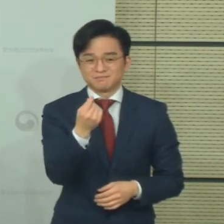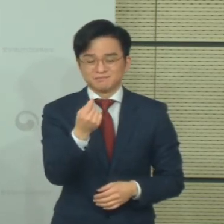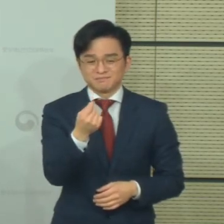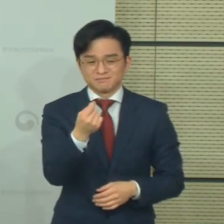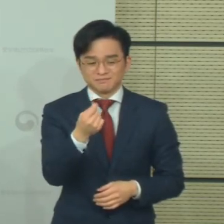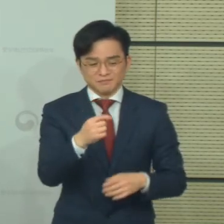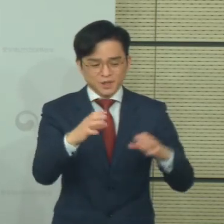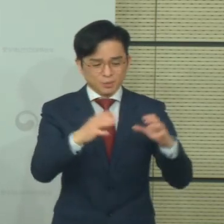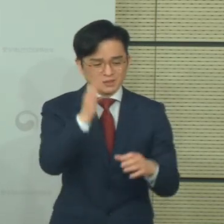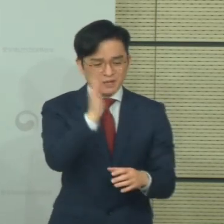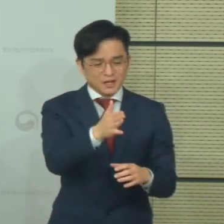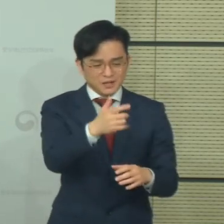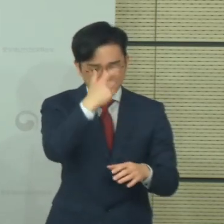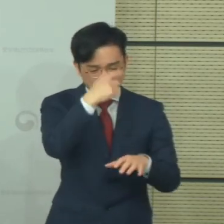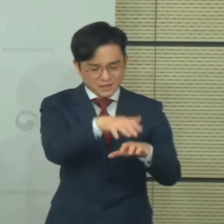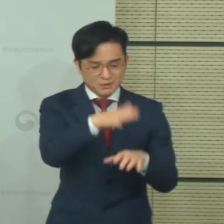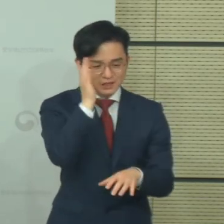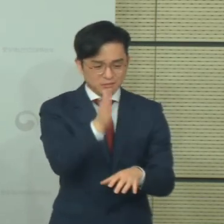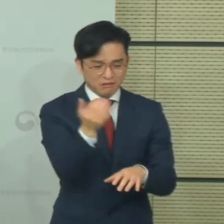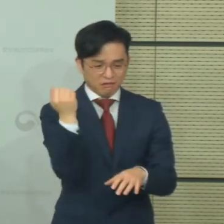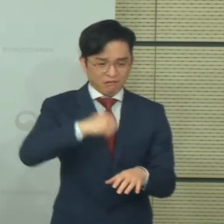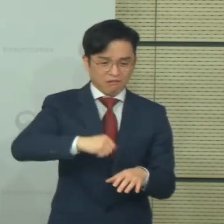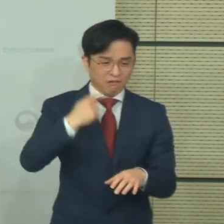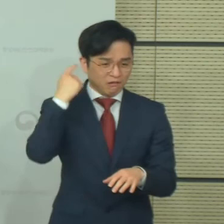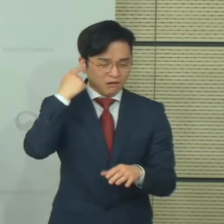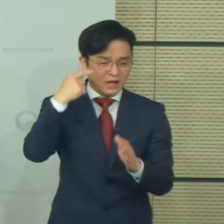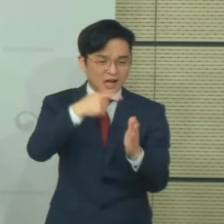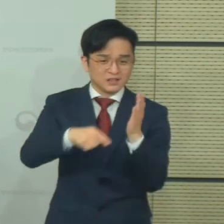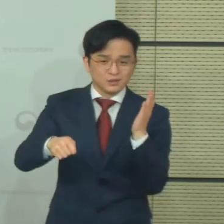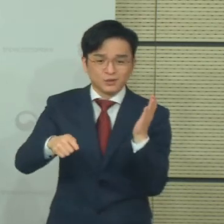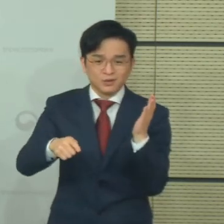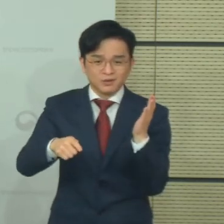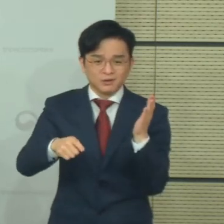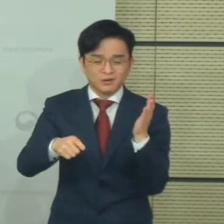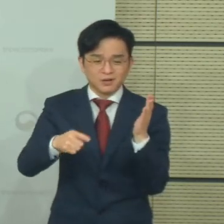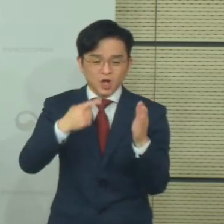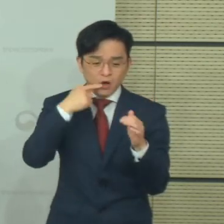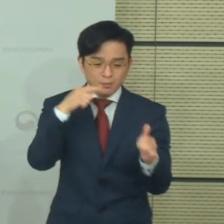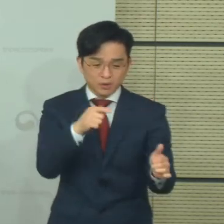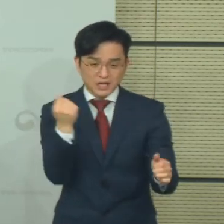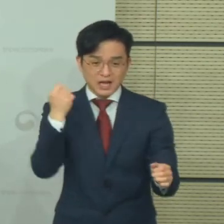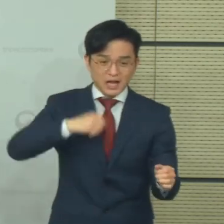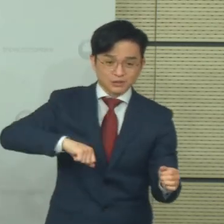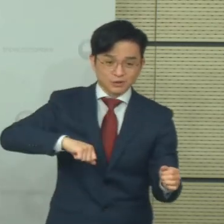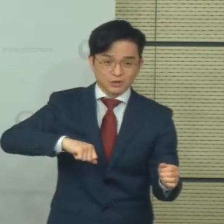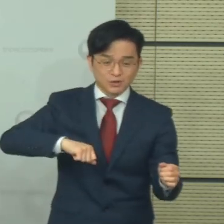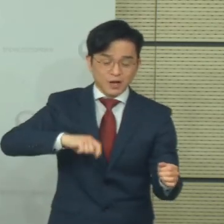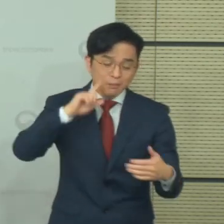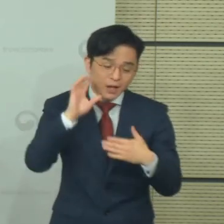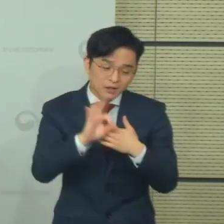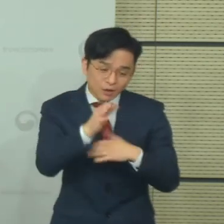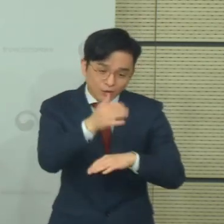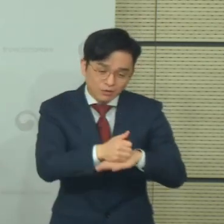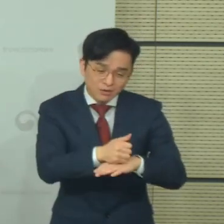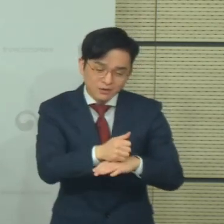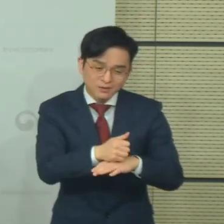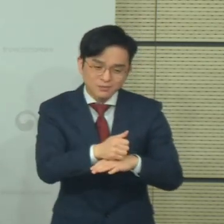집회를 열어서 또는 종교 행사를 해서 확진자가 이제 발생하는 경우에는